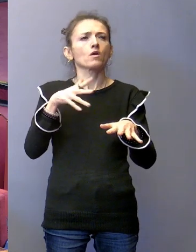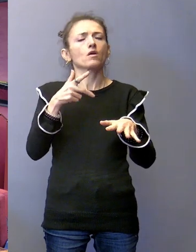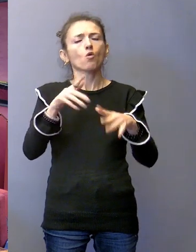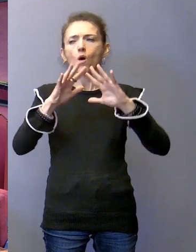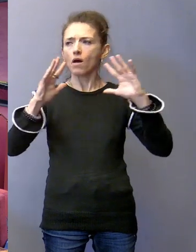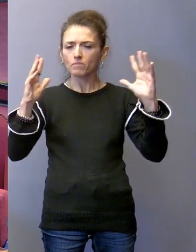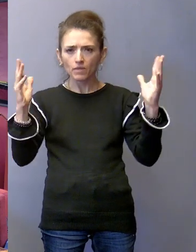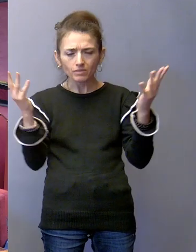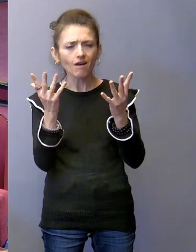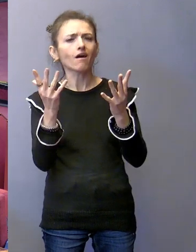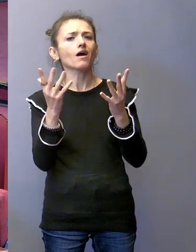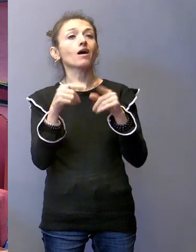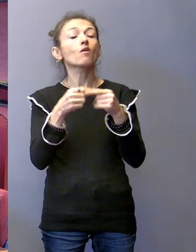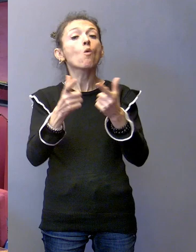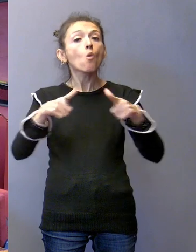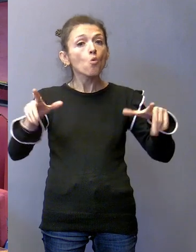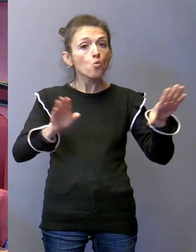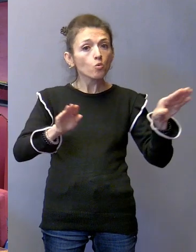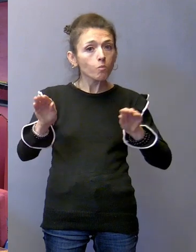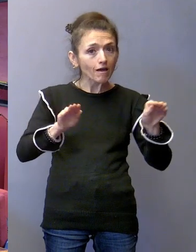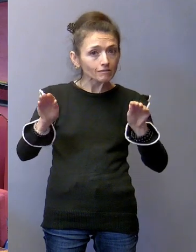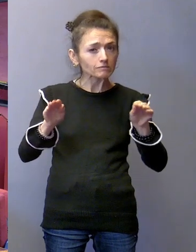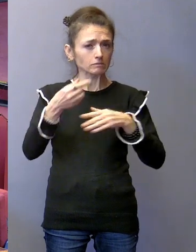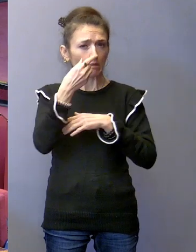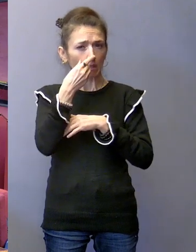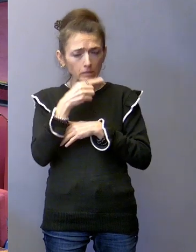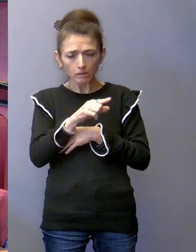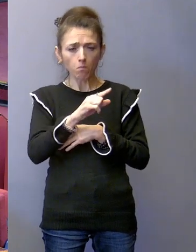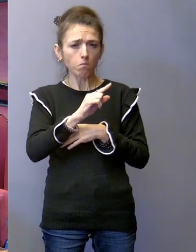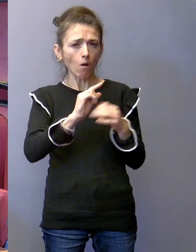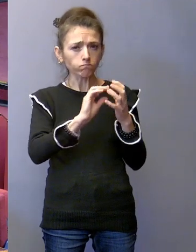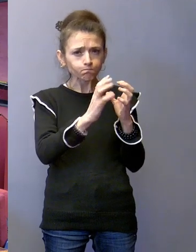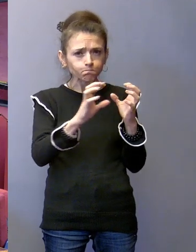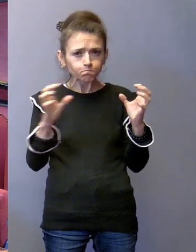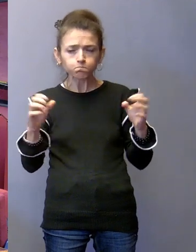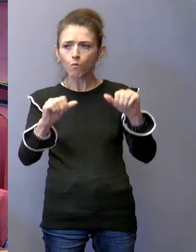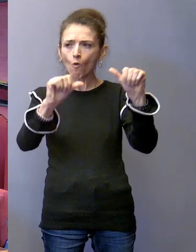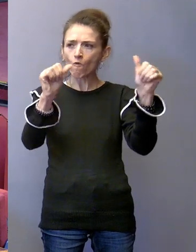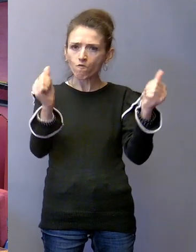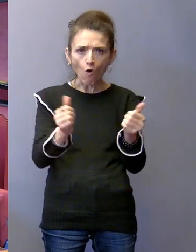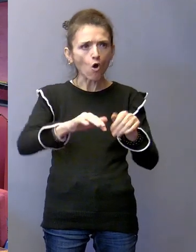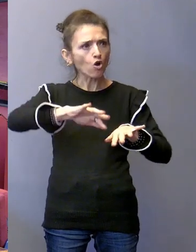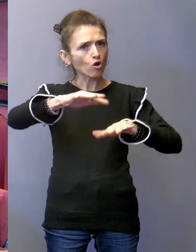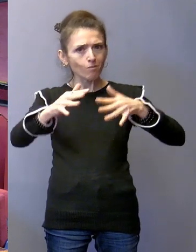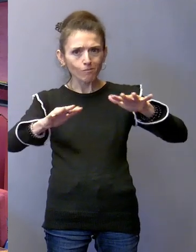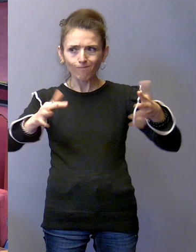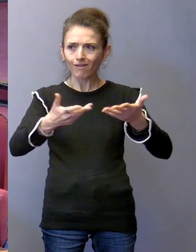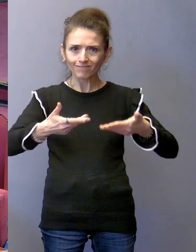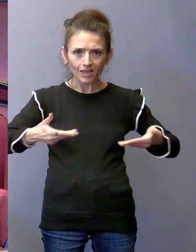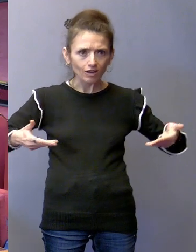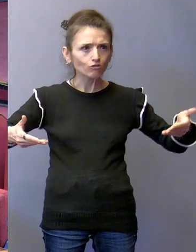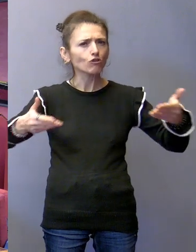ambientali e urbanistici di caratterizzazione e anche di conformazione di morfologia del territorio